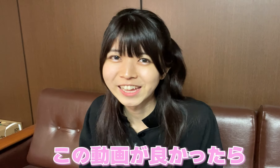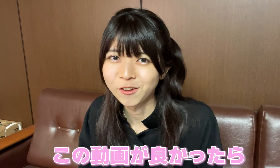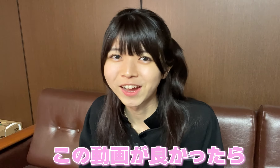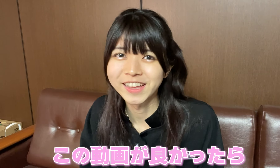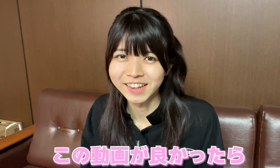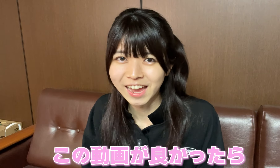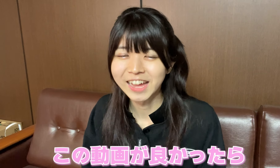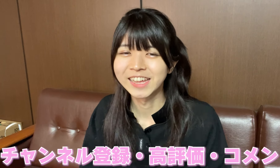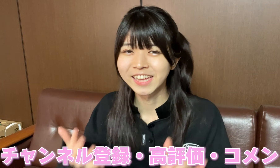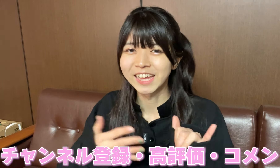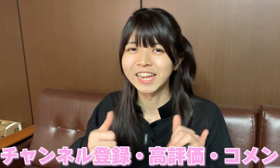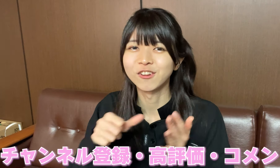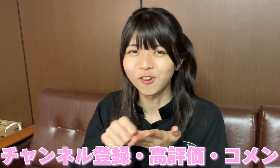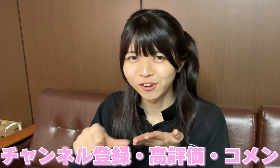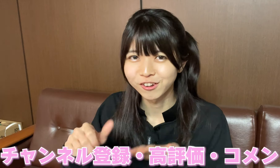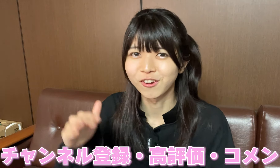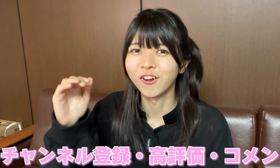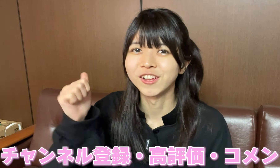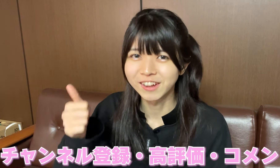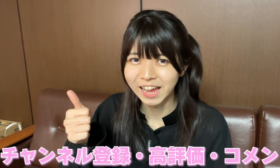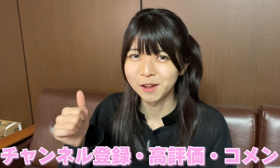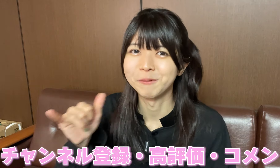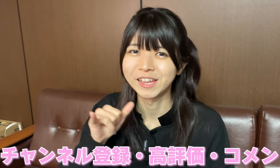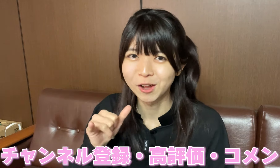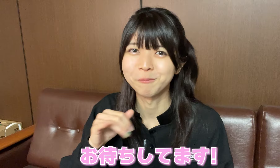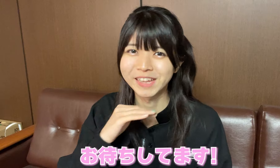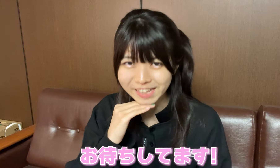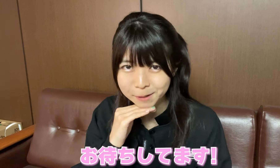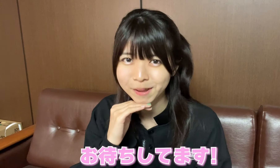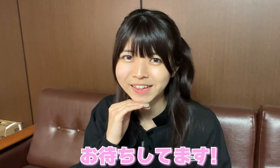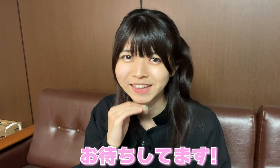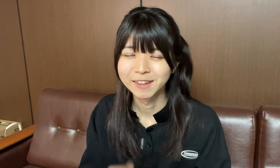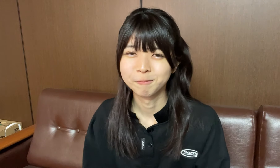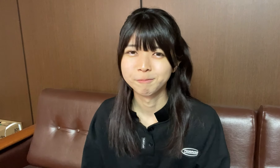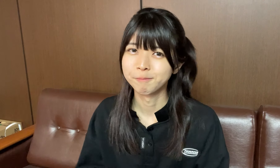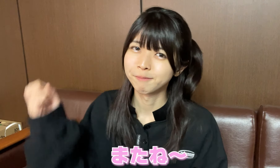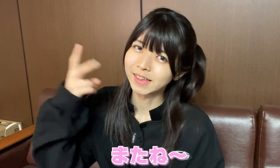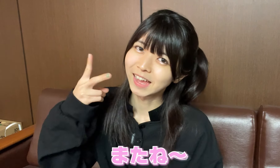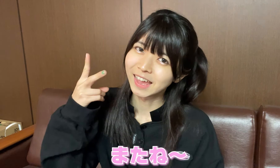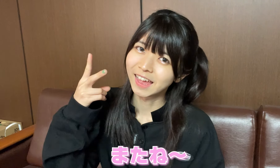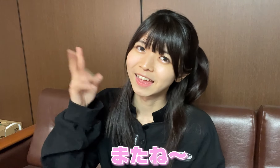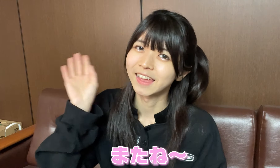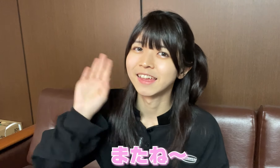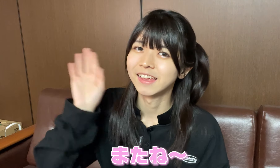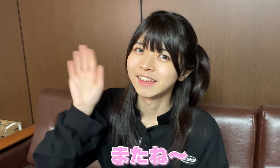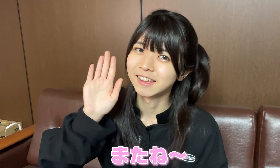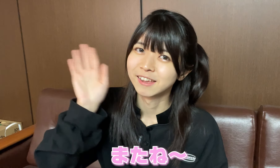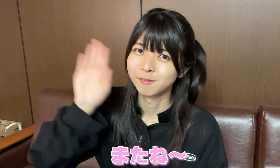良かったらチャンネル登録、高評価、コメントお待ちしてます。またなー。